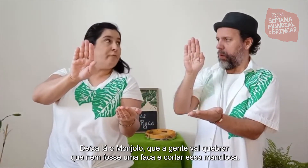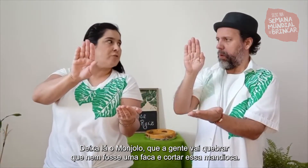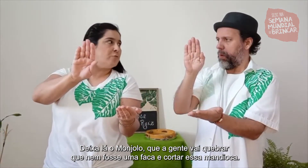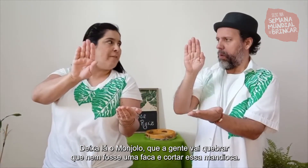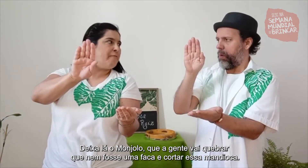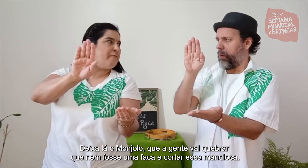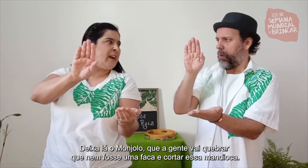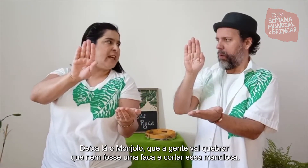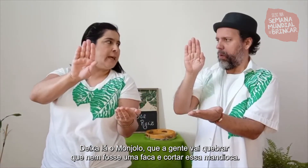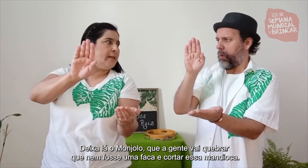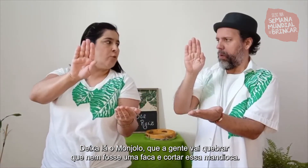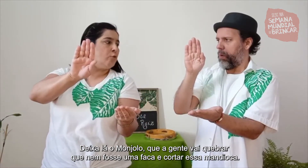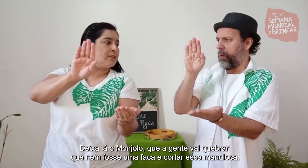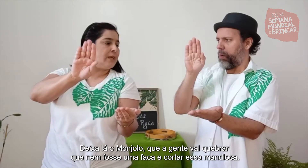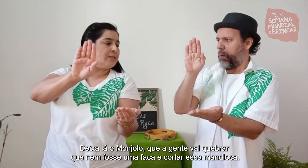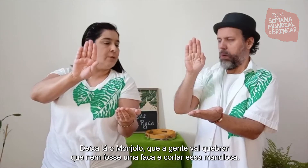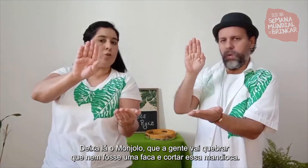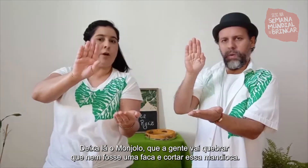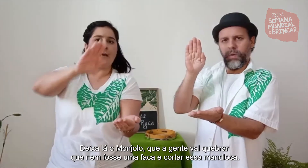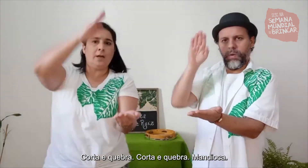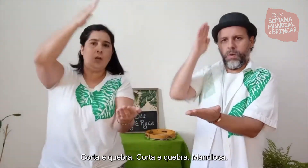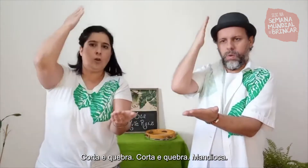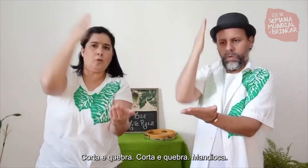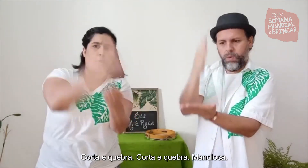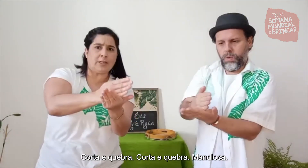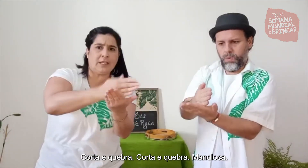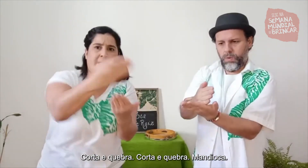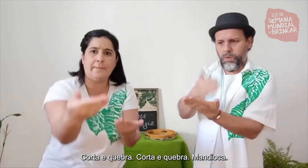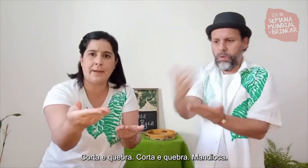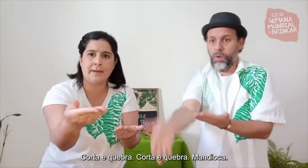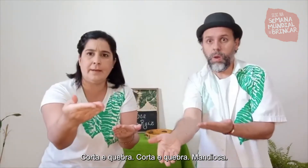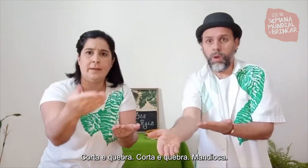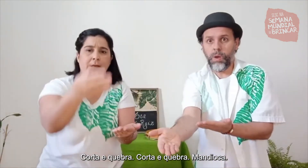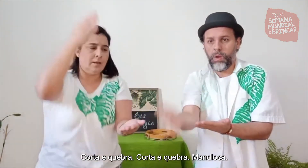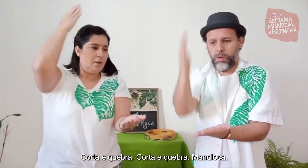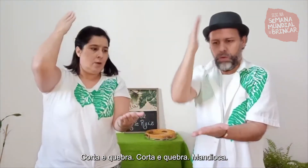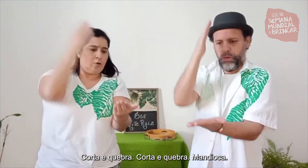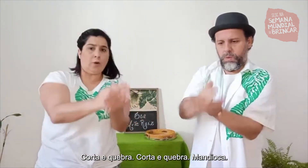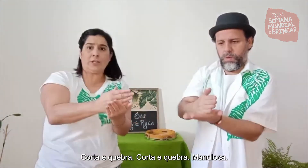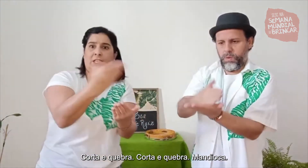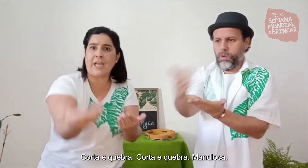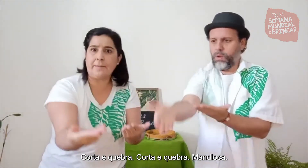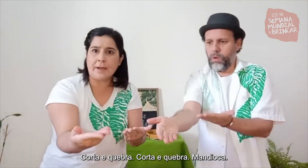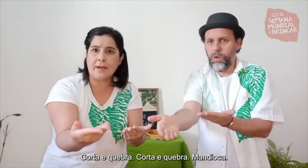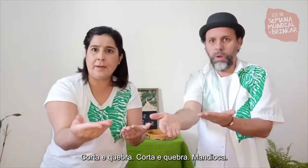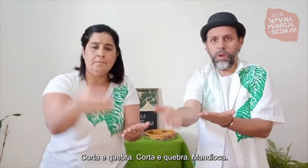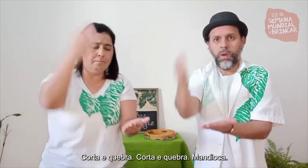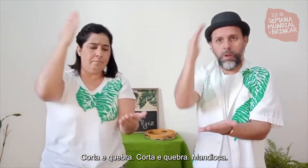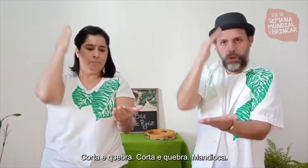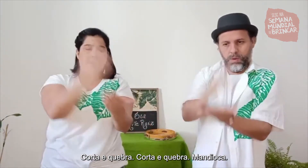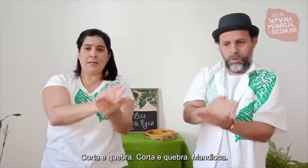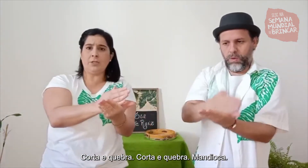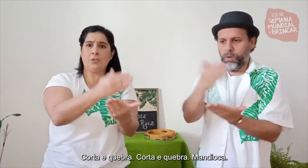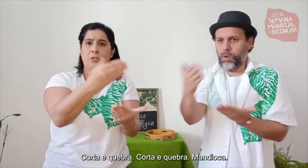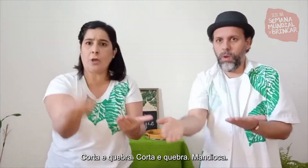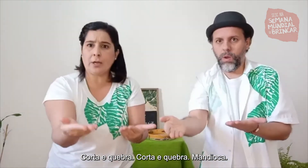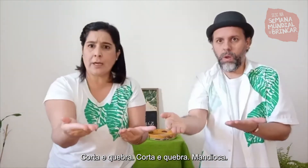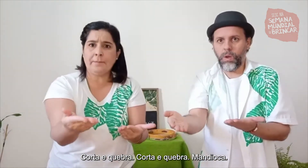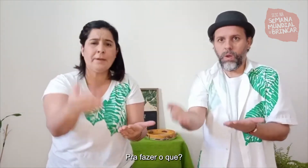uma faca, e cortar essa mandioca. Corta e quebra. Corta e quebra. Mandioca. Pra fazer o